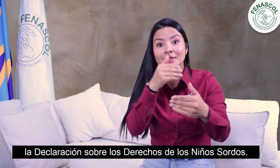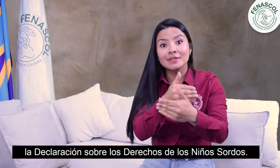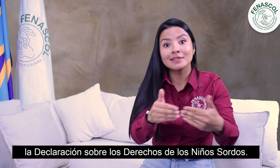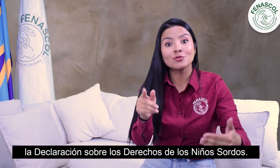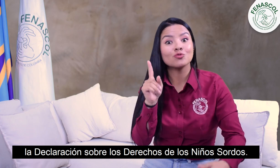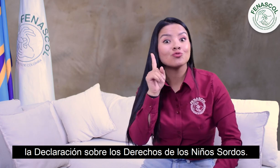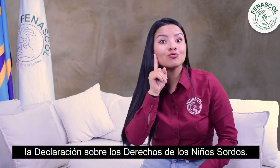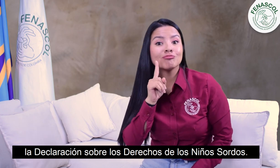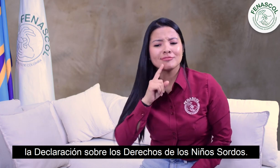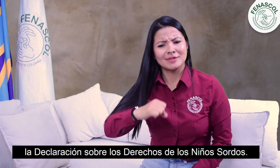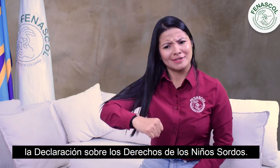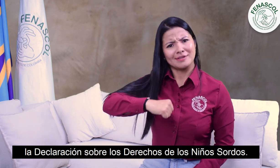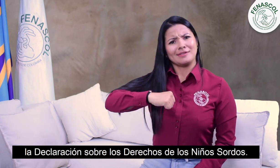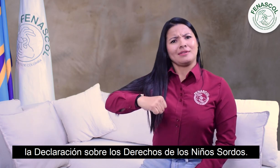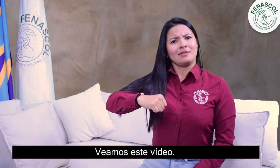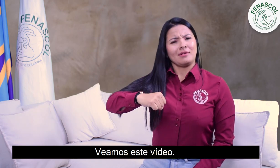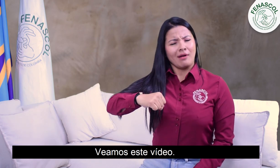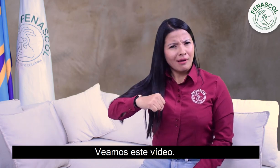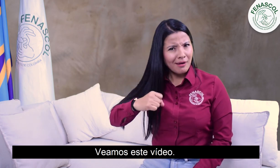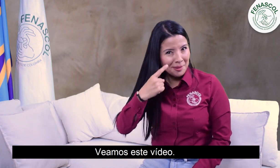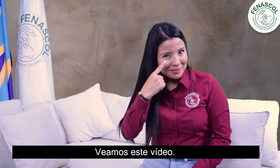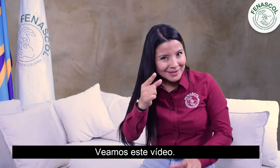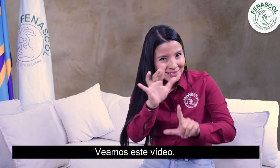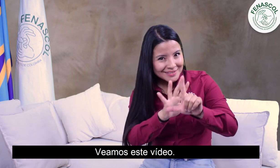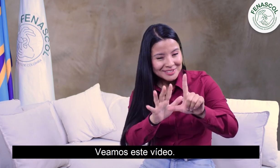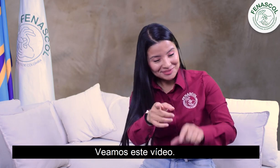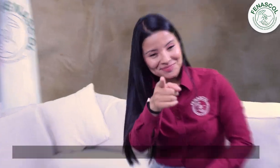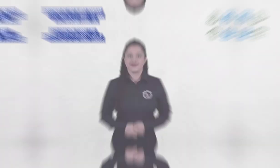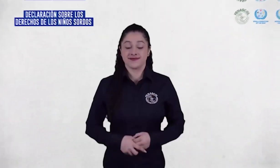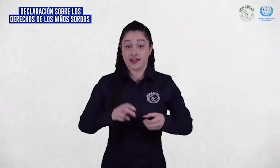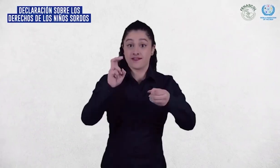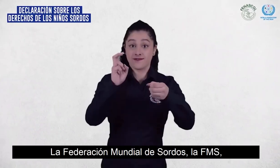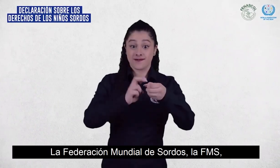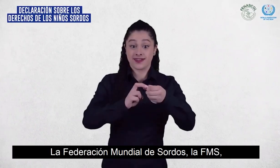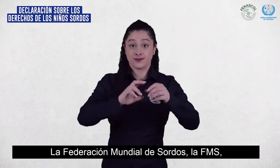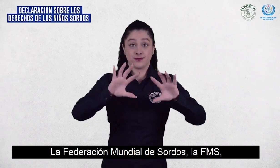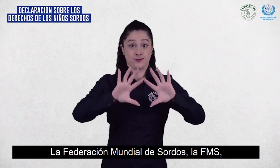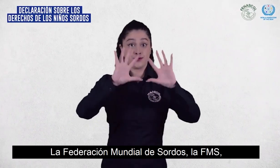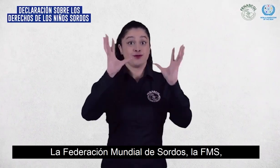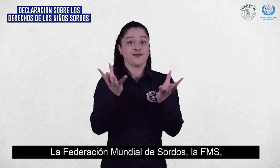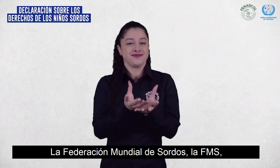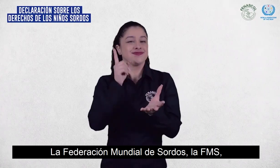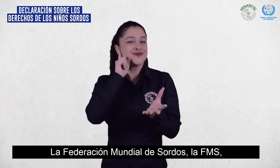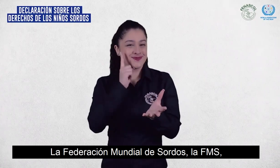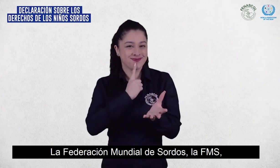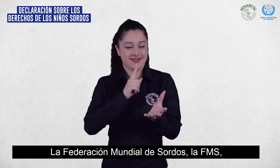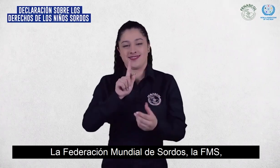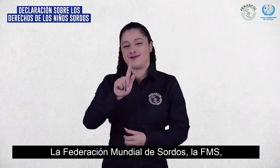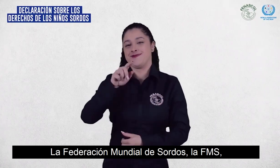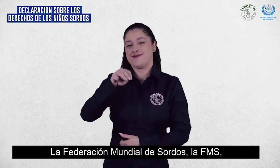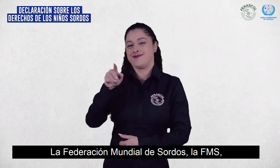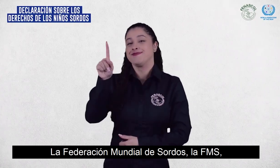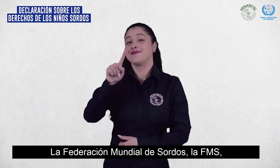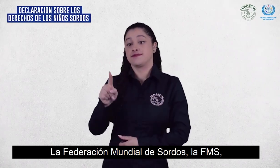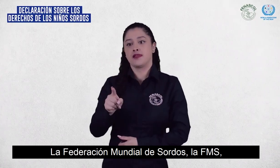Derechos de los Niños Sordos. Veamos este video. La Federación Mundial de Sordos, la FMS,